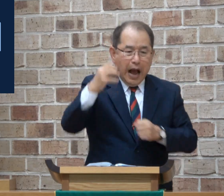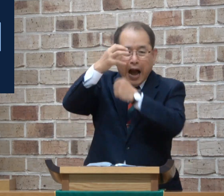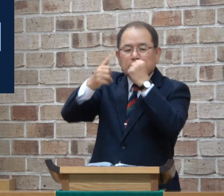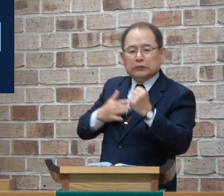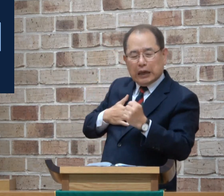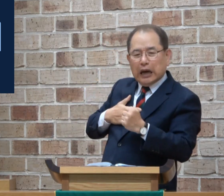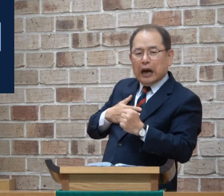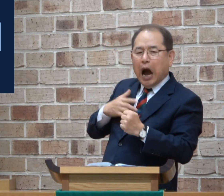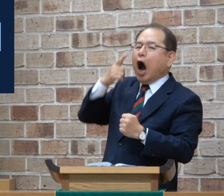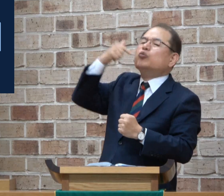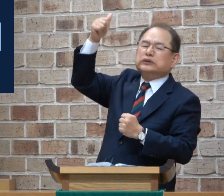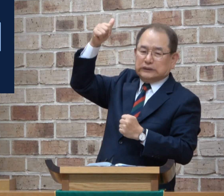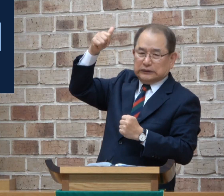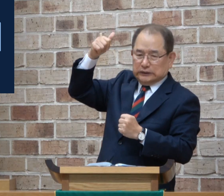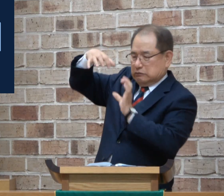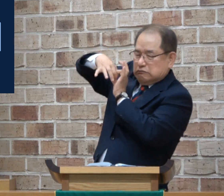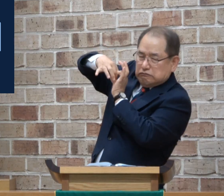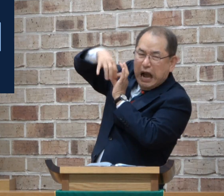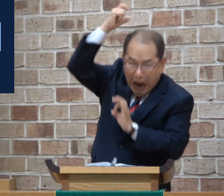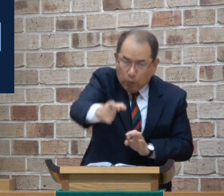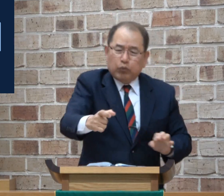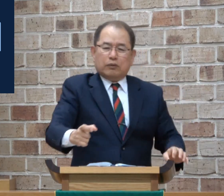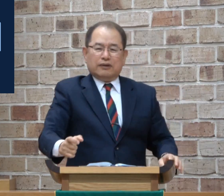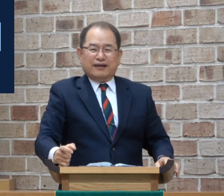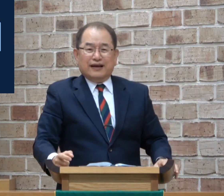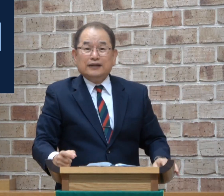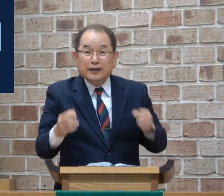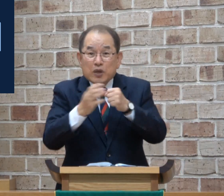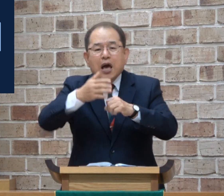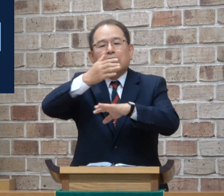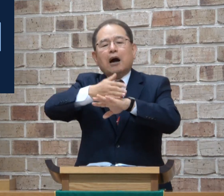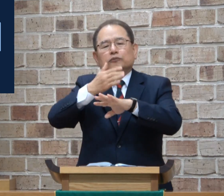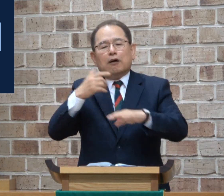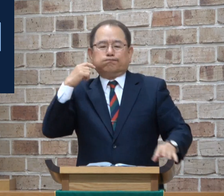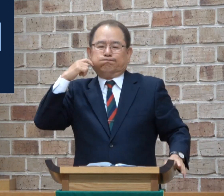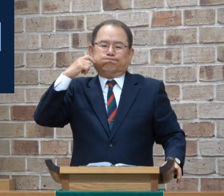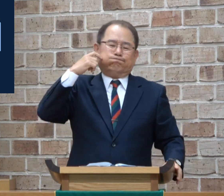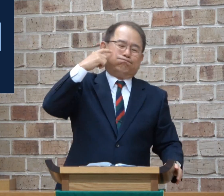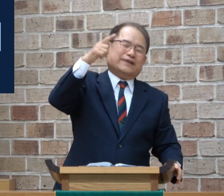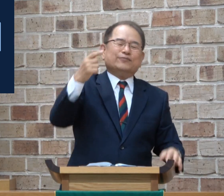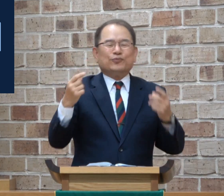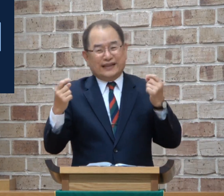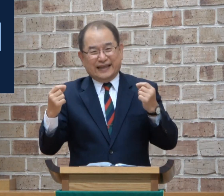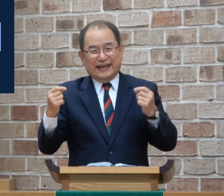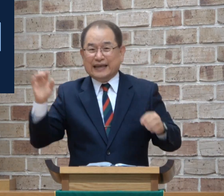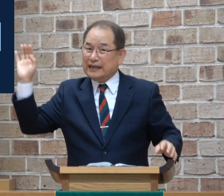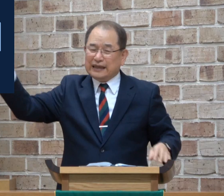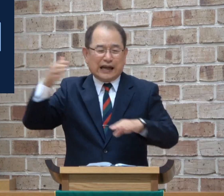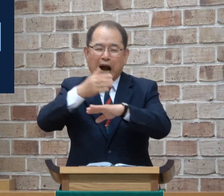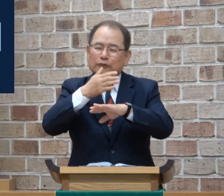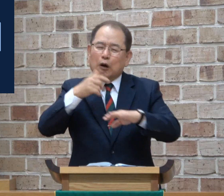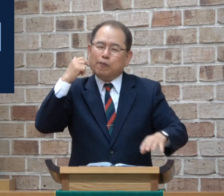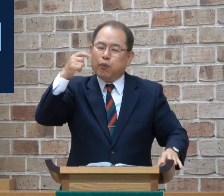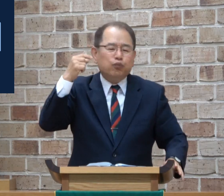내가 하나님의 자녀라는 것. 정말 존재에 대한 감사는 변하지 않습니다. 비교할 수